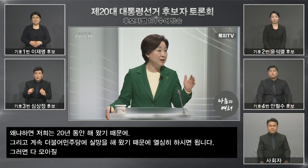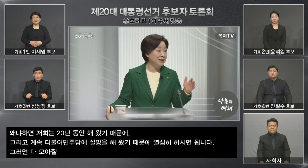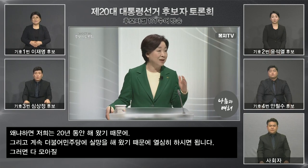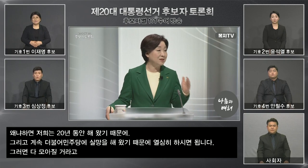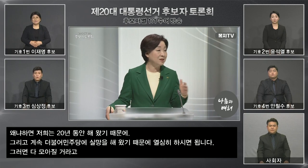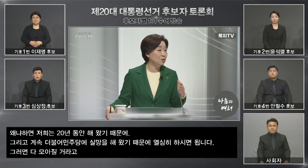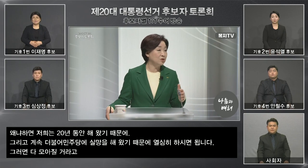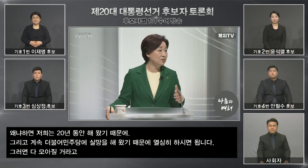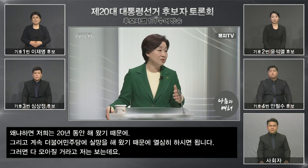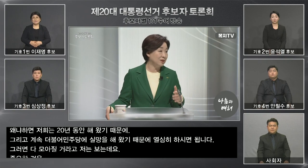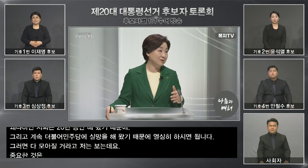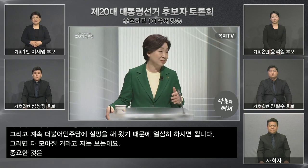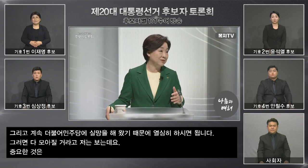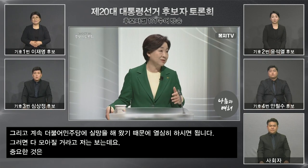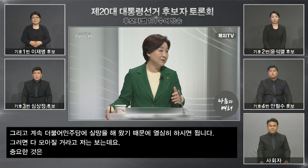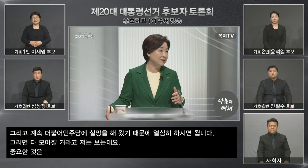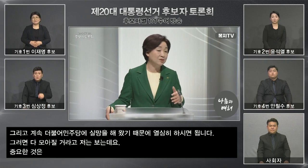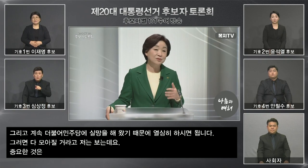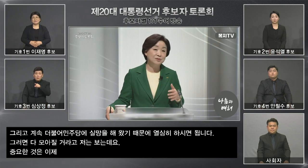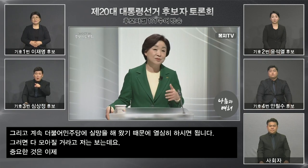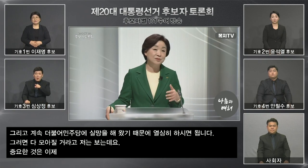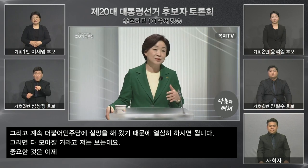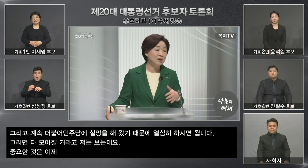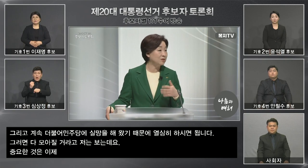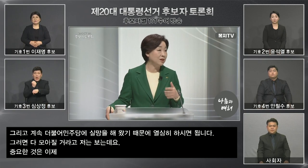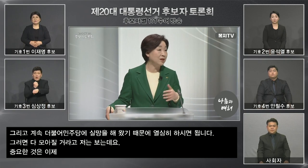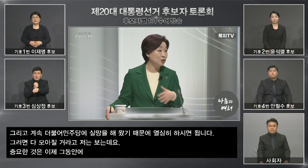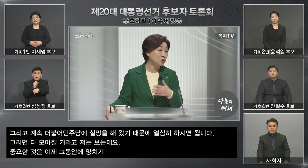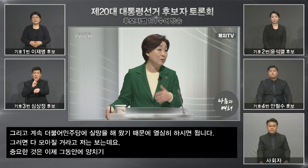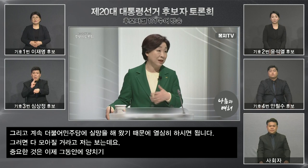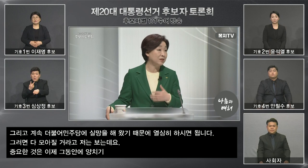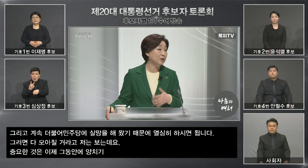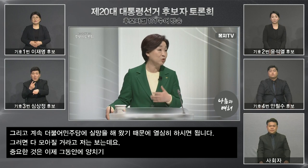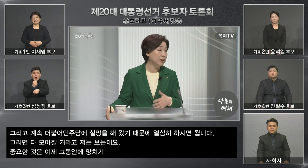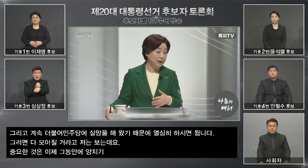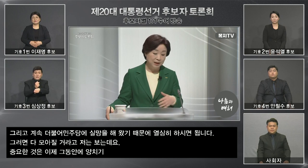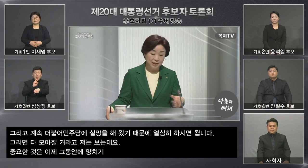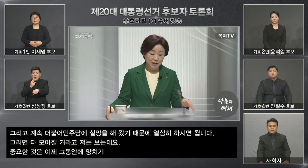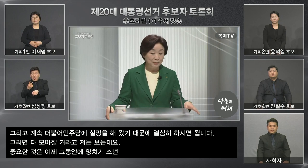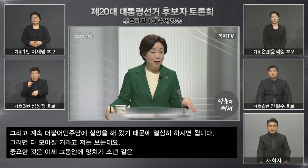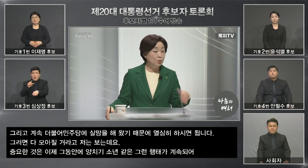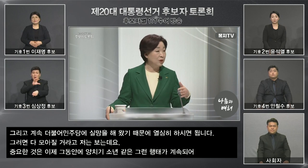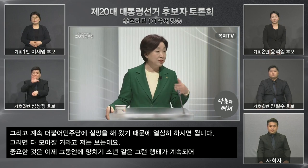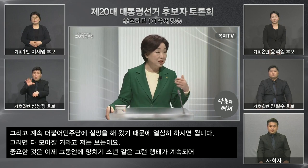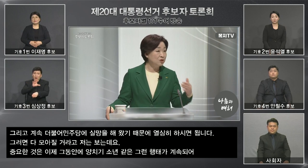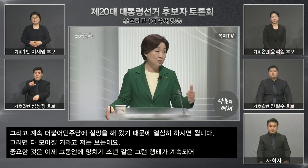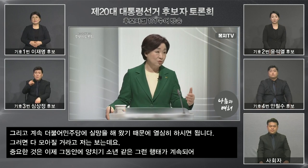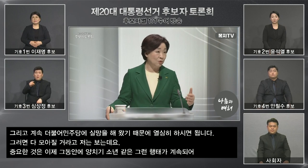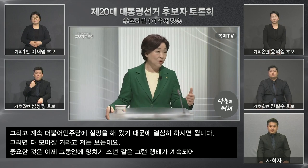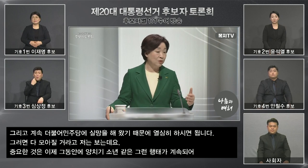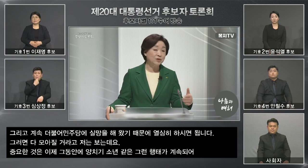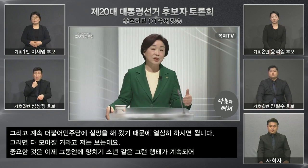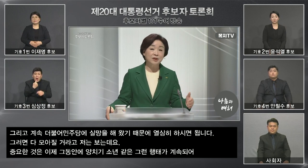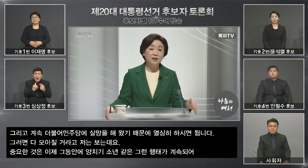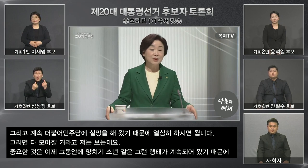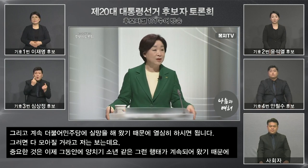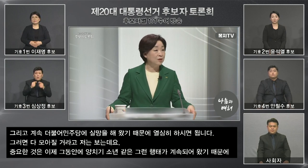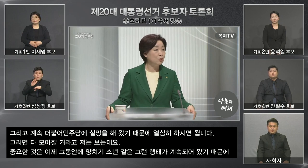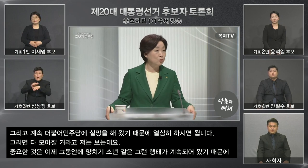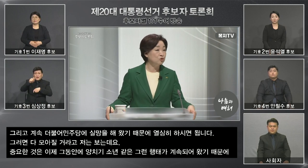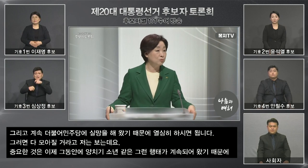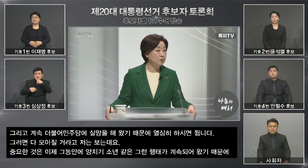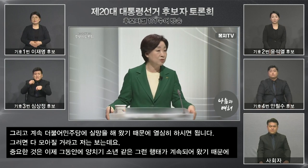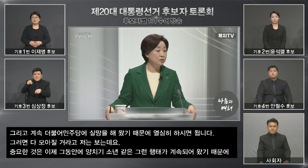그동안에 양치기 소년 같은 그런 행태가 계속되어 왔기 때문에 말보다는 실천으로 이렇게